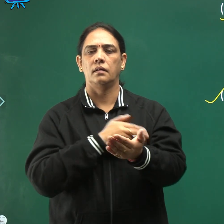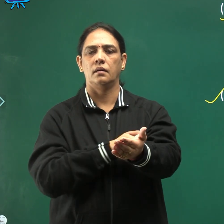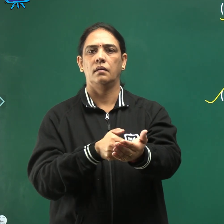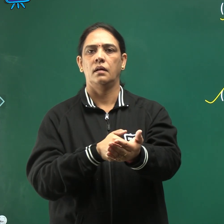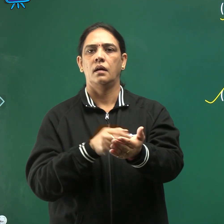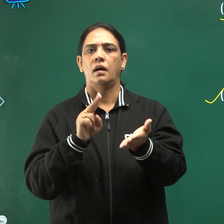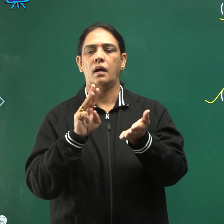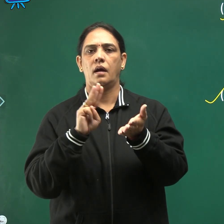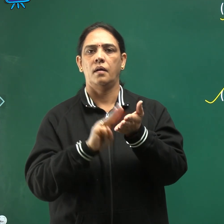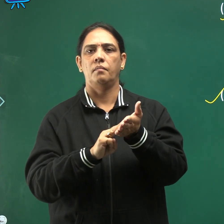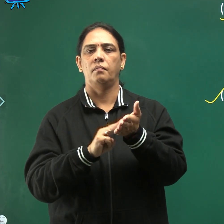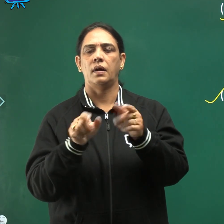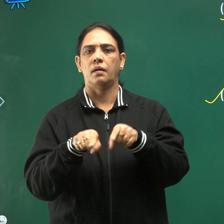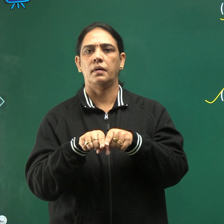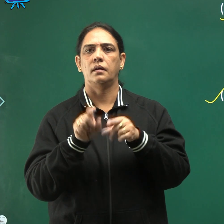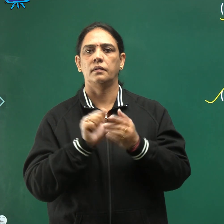m बराबर